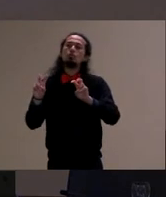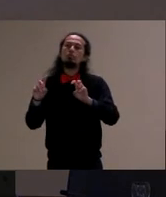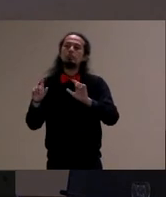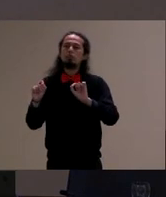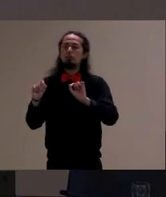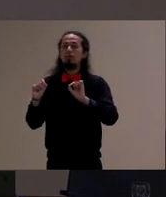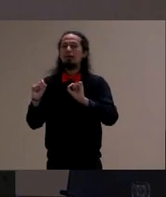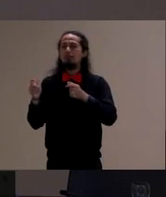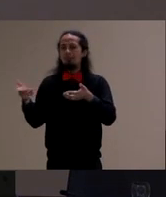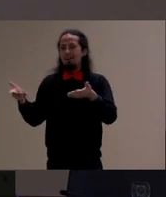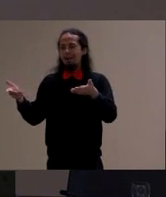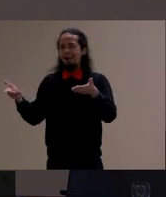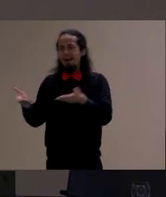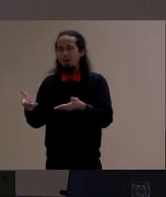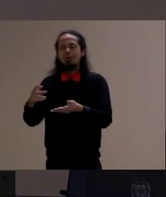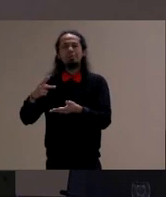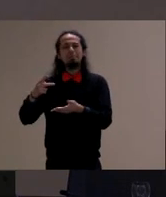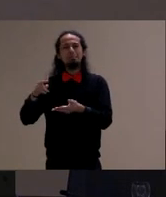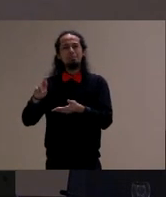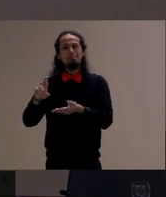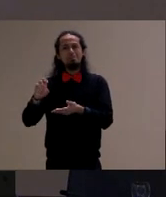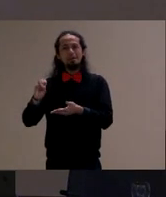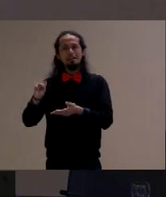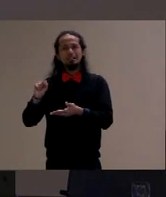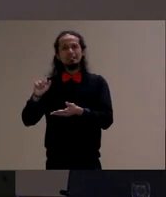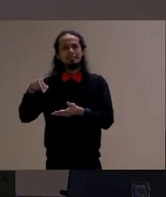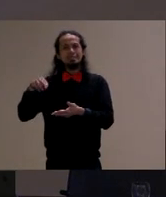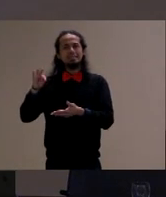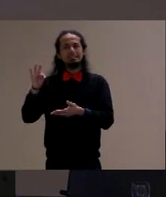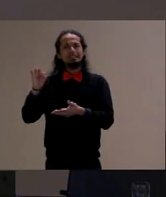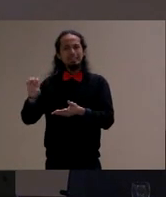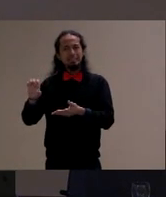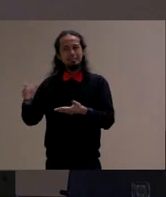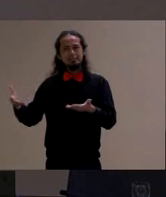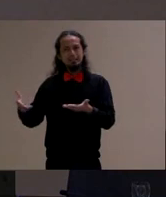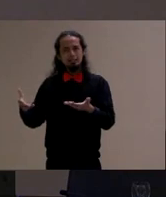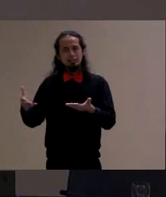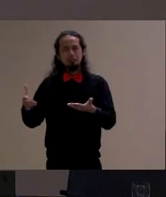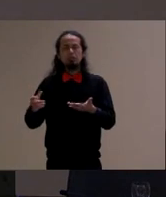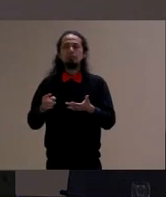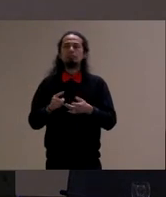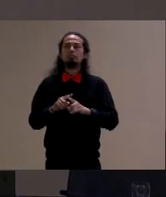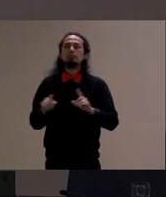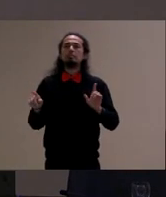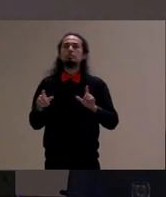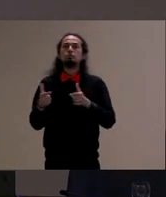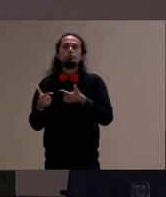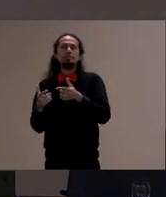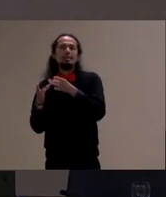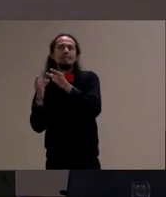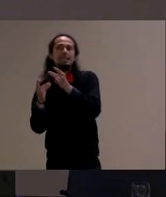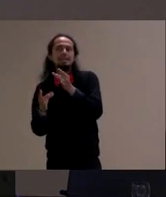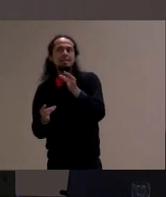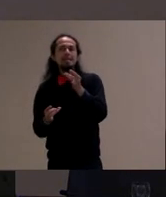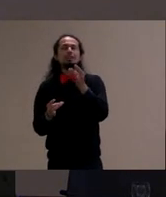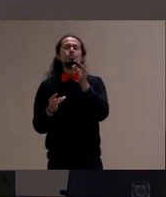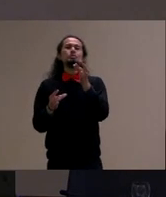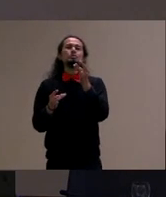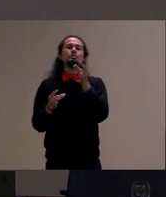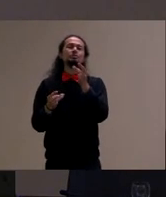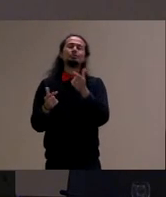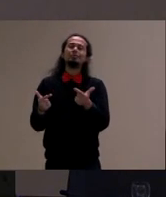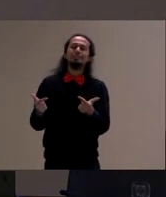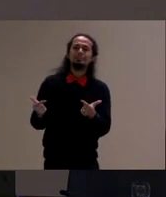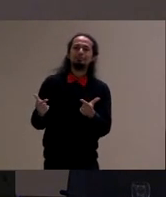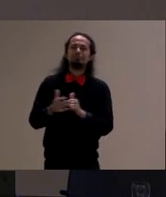detalhamento dessa definição de experiência e E aí fazendo só um gancho né com no momento